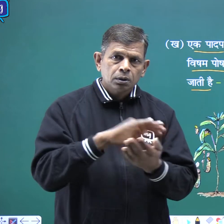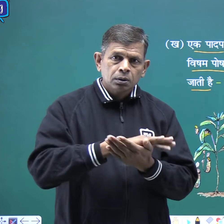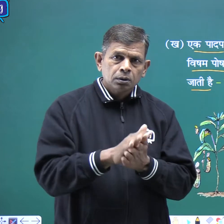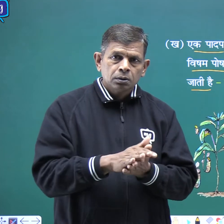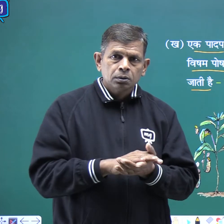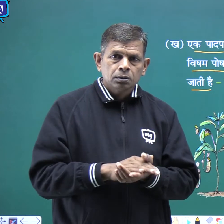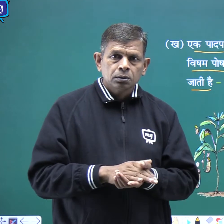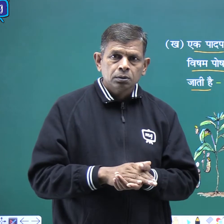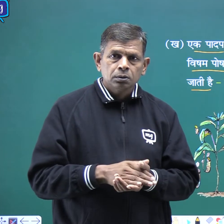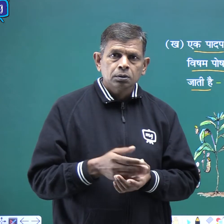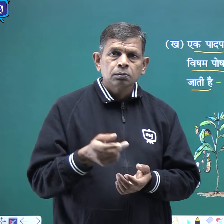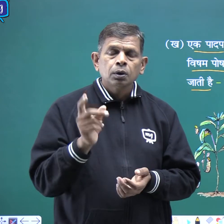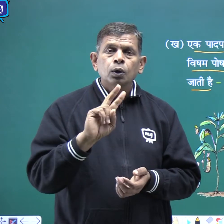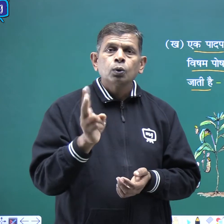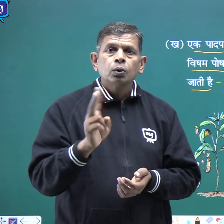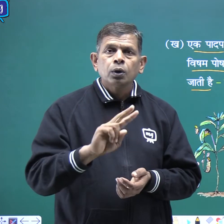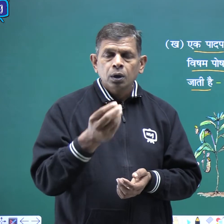तो इसमें दोनों ही पोषण,